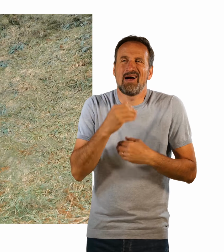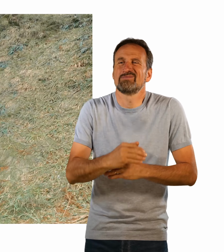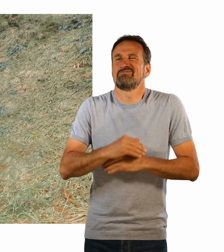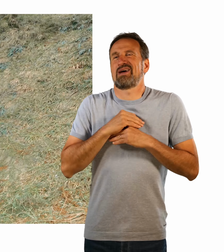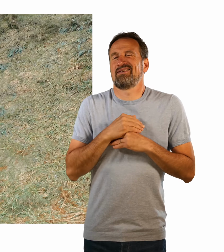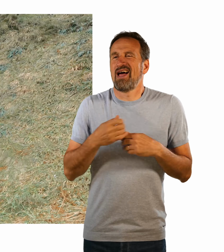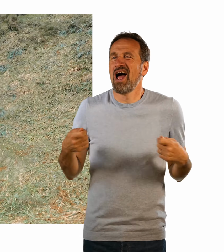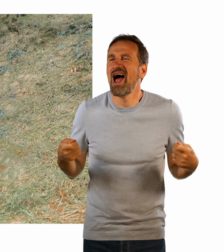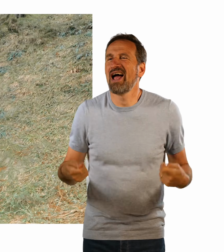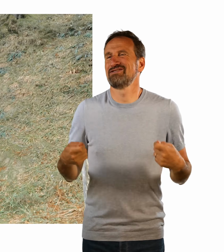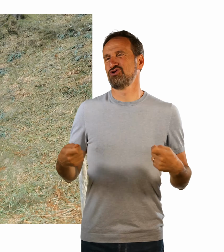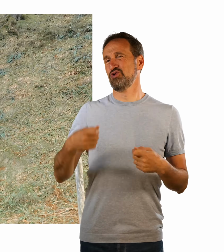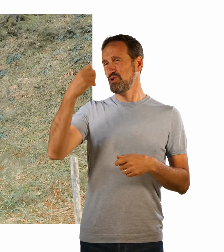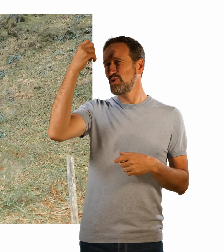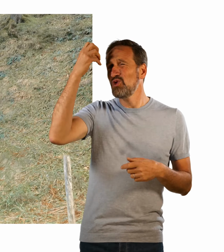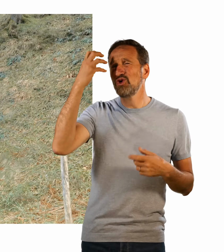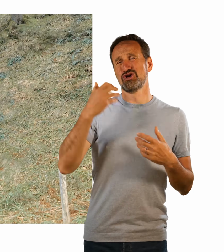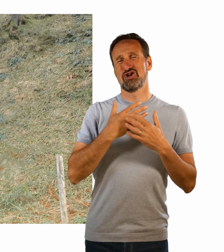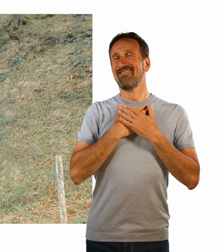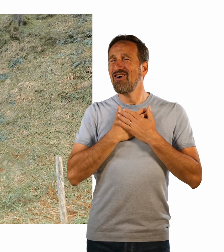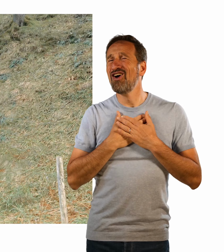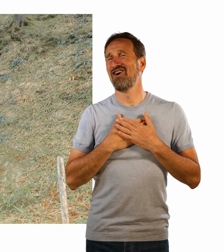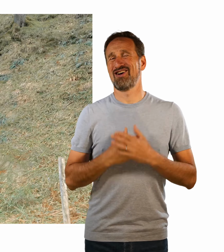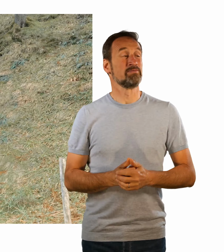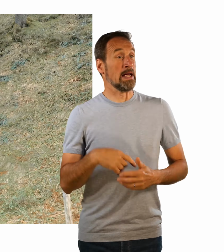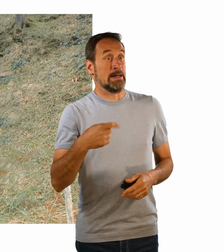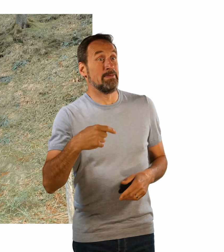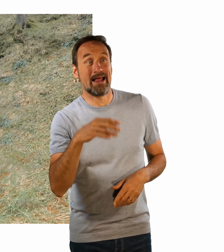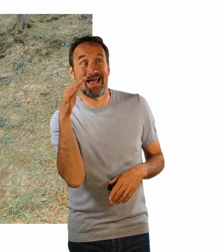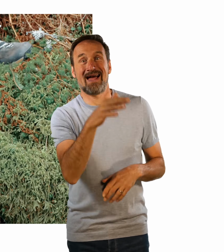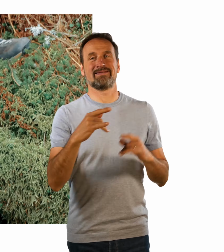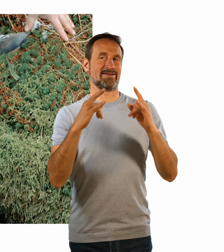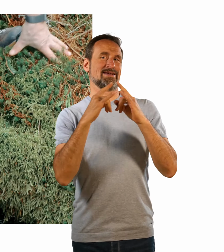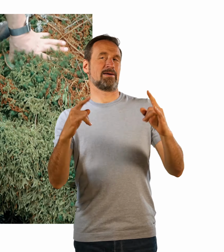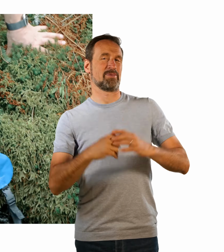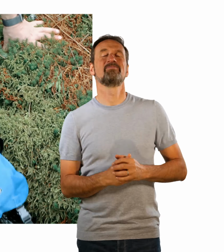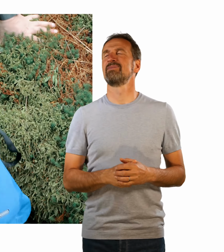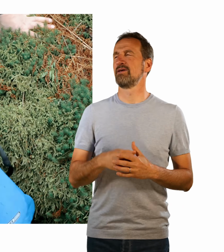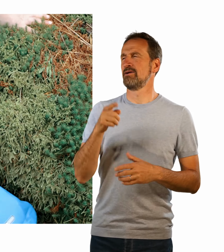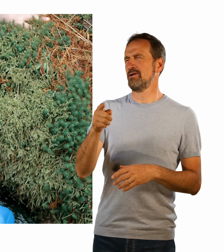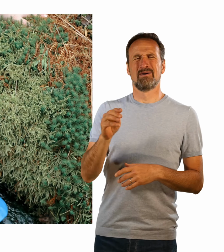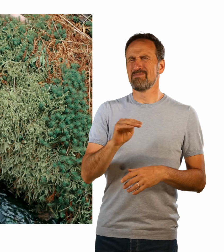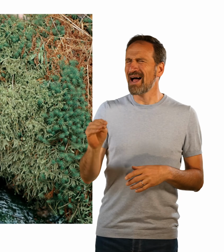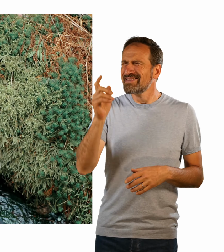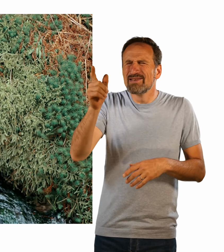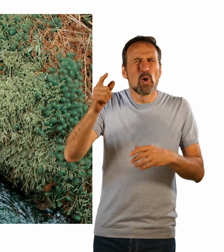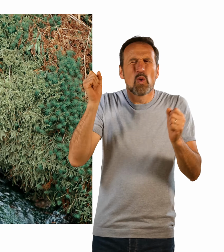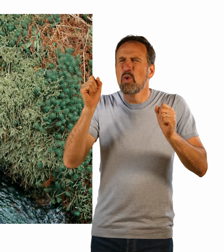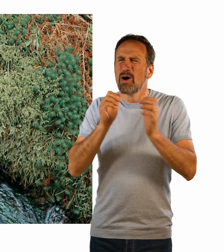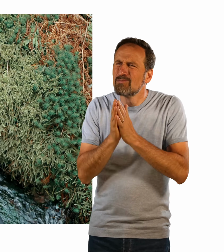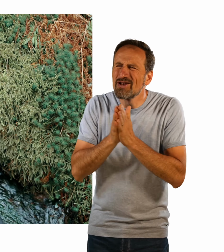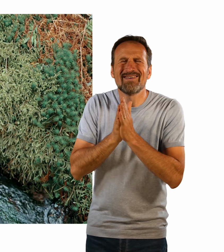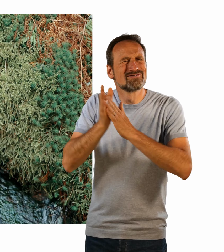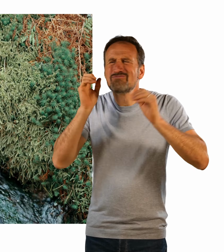Also jetzt sind wir bald am Camp. Der Martin war echt guter Dinge. Der war motiviert. Der hat mich die ganze Zeit versucht zu überzeugen, dass ich das im Wald